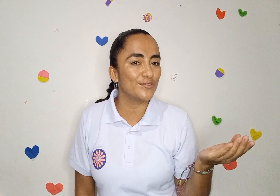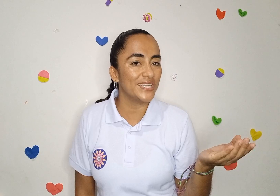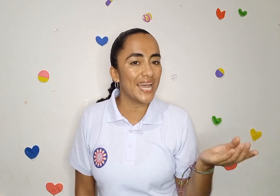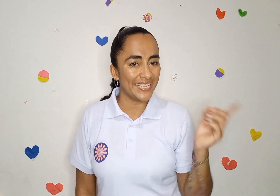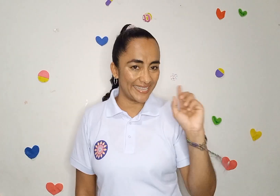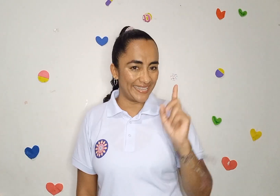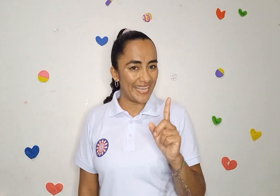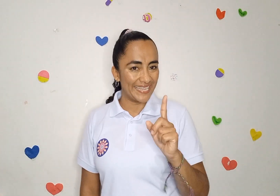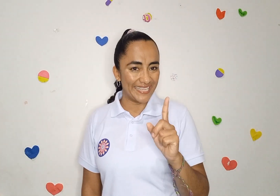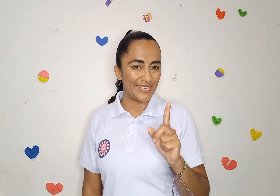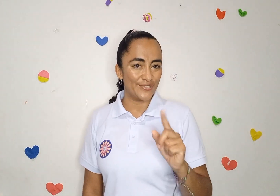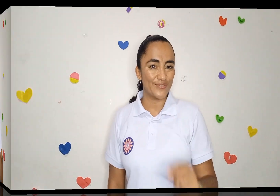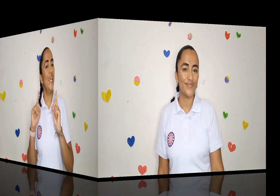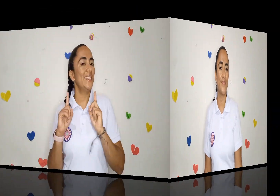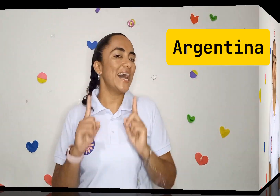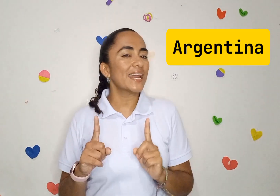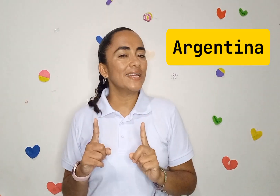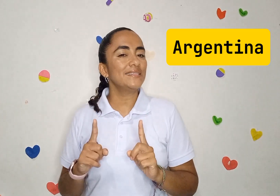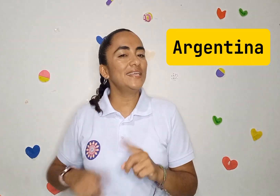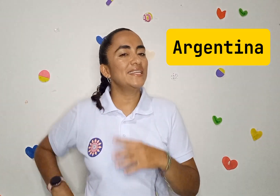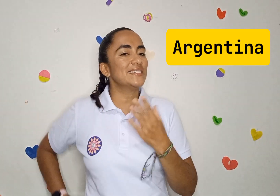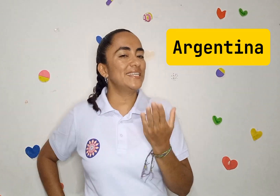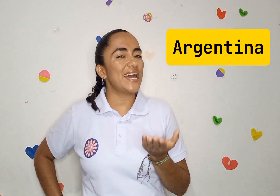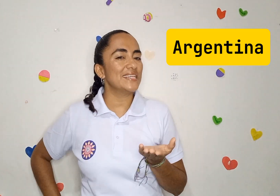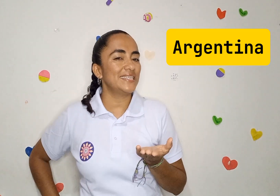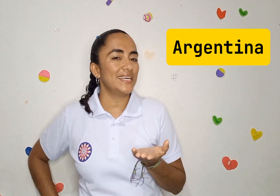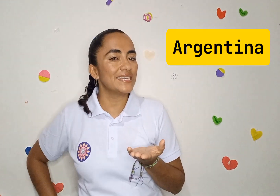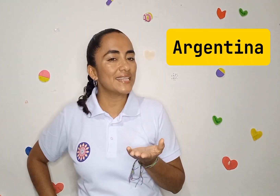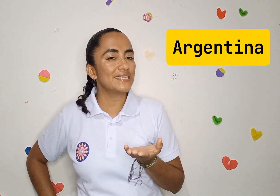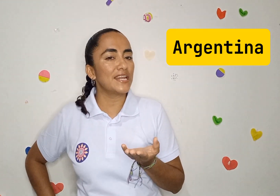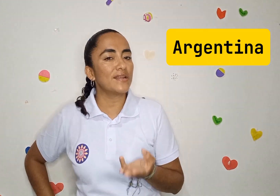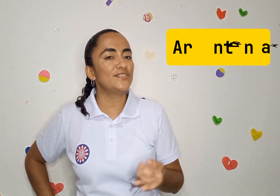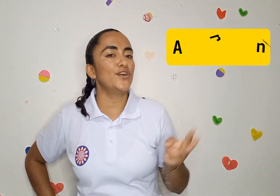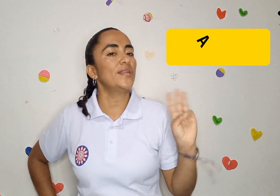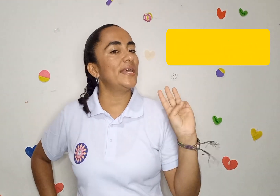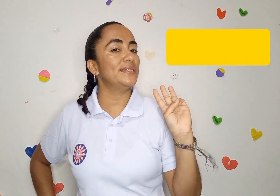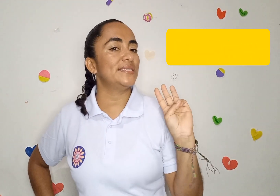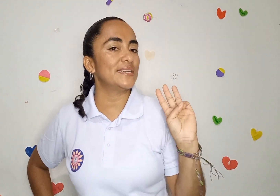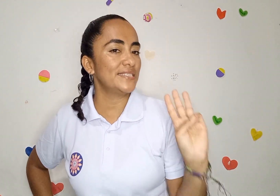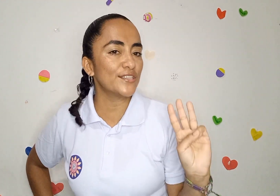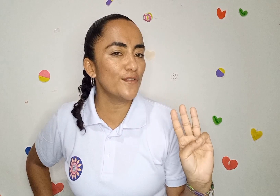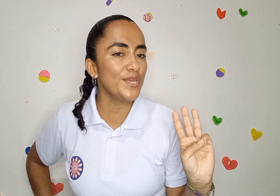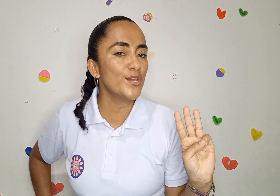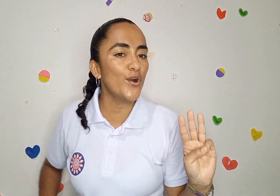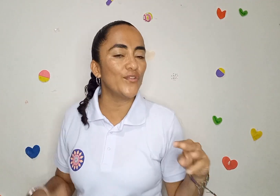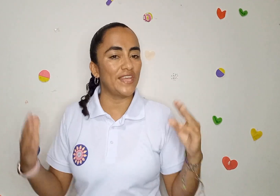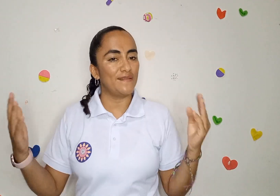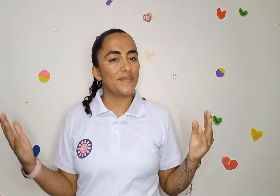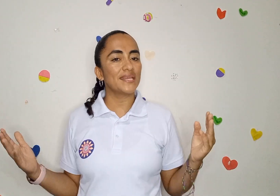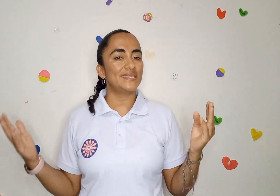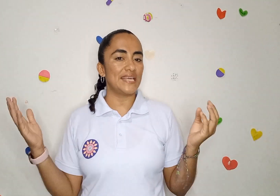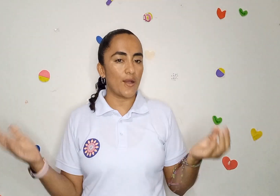Mundial del Niño. En Argentina se hace esta celebración el 3er domingo del mes de